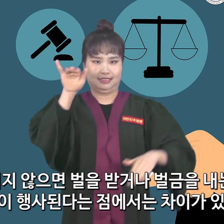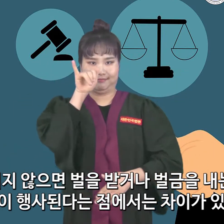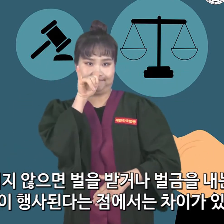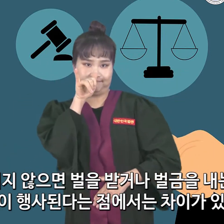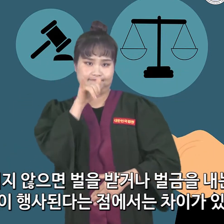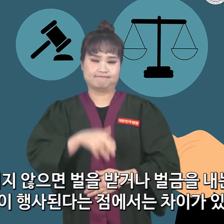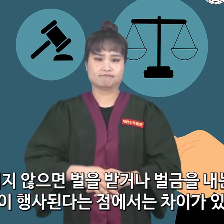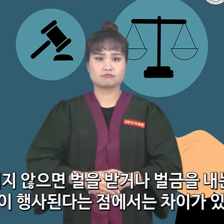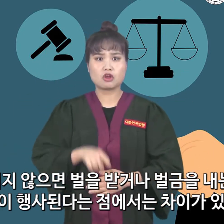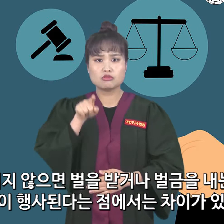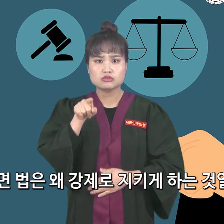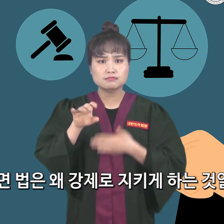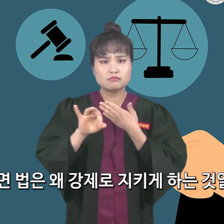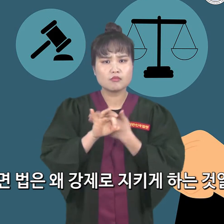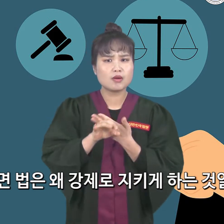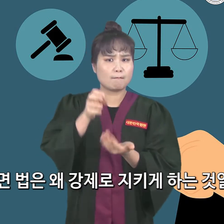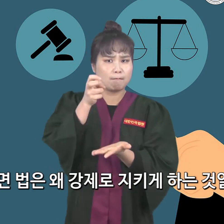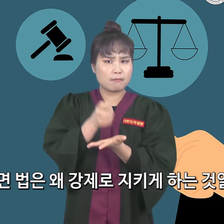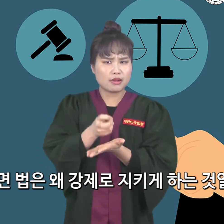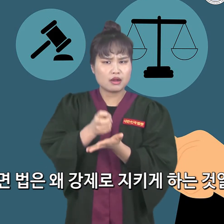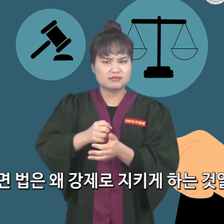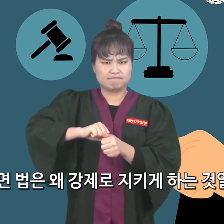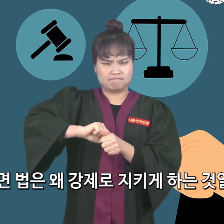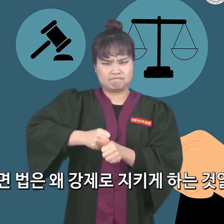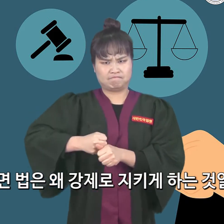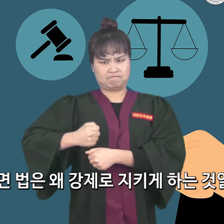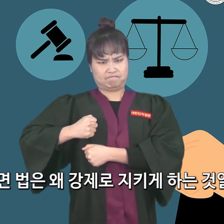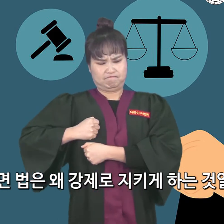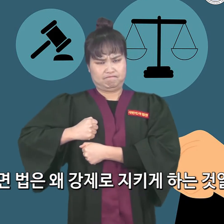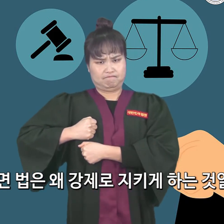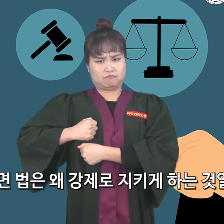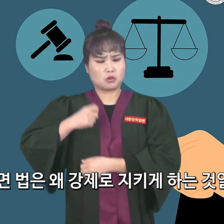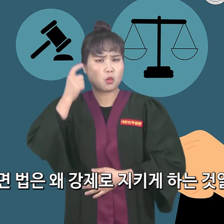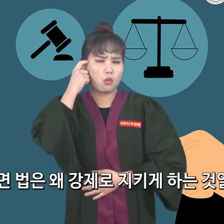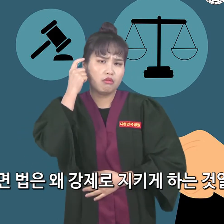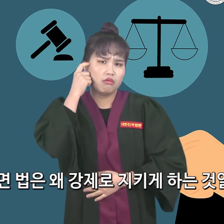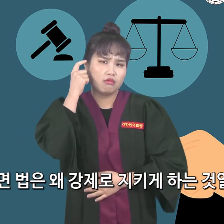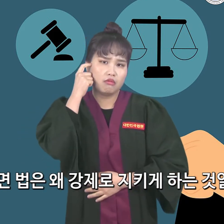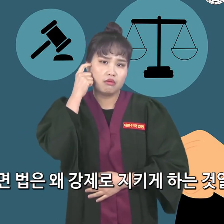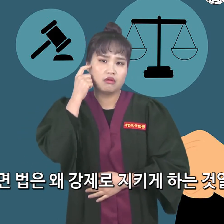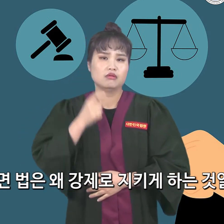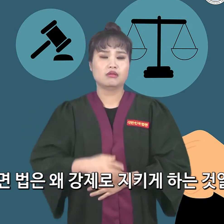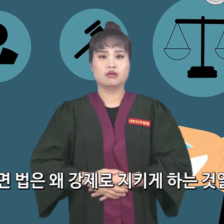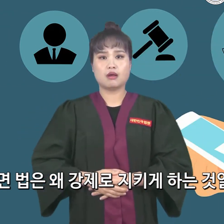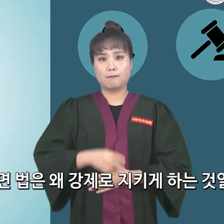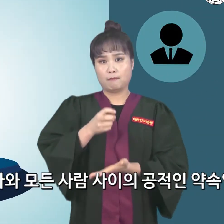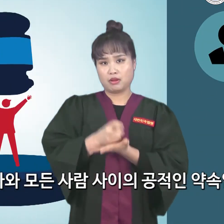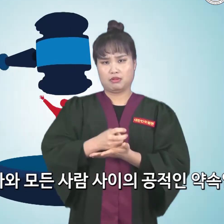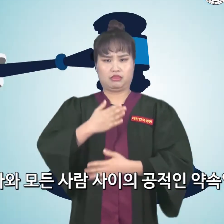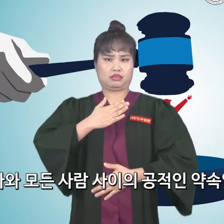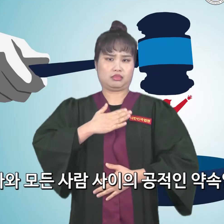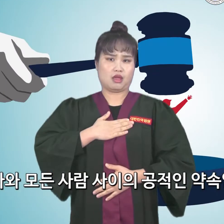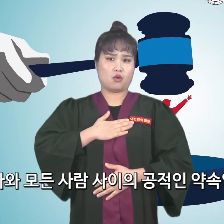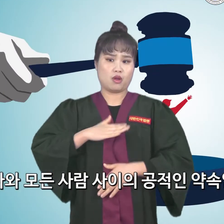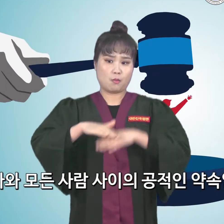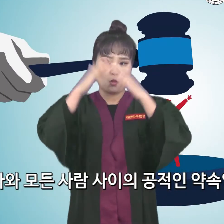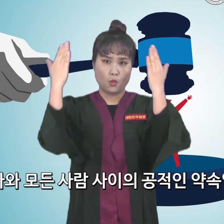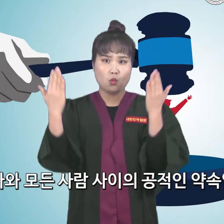차이가 있습니다. 그렇다면 법은 왜 강제로 지키게 하는 것일까요? 법은 나와